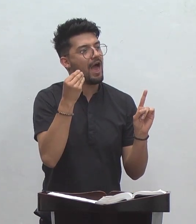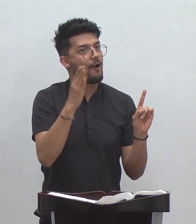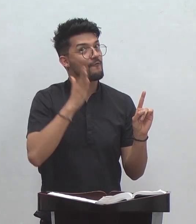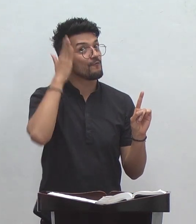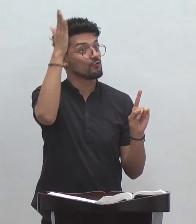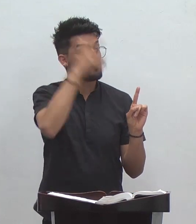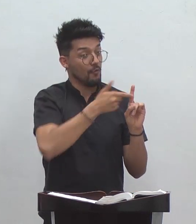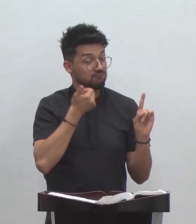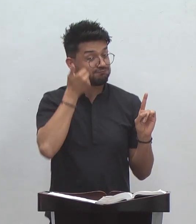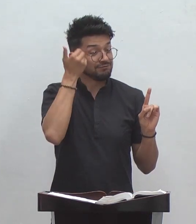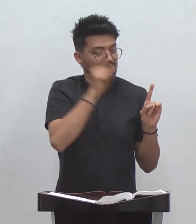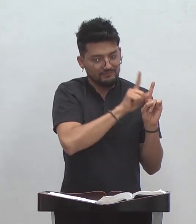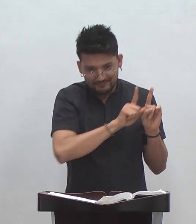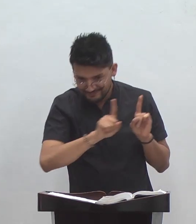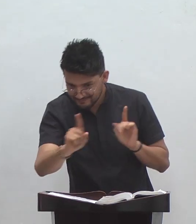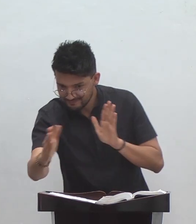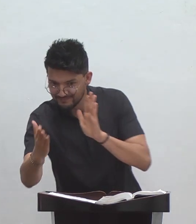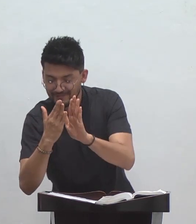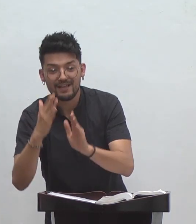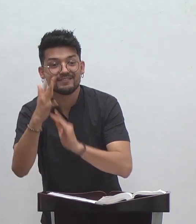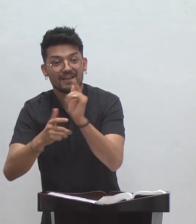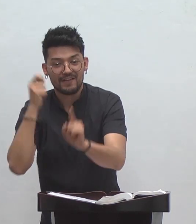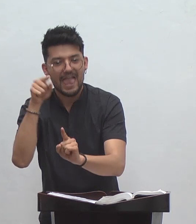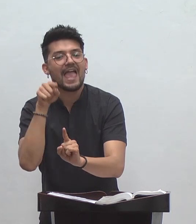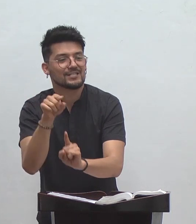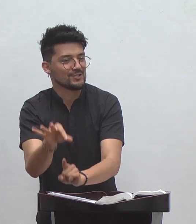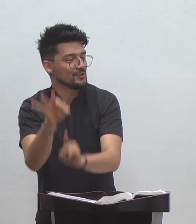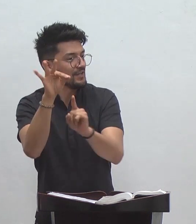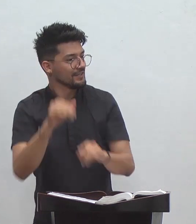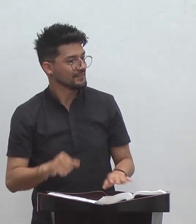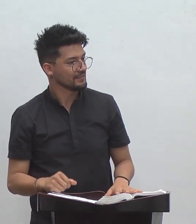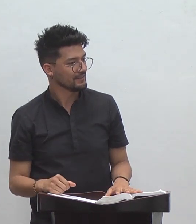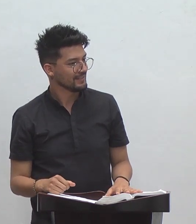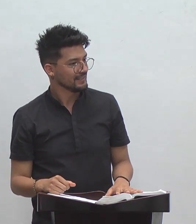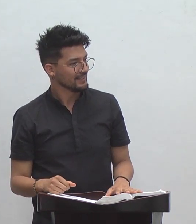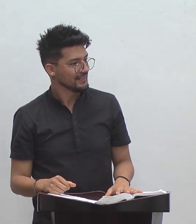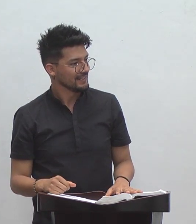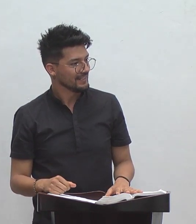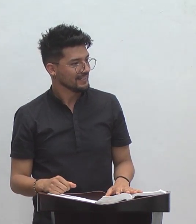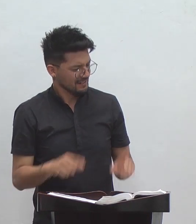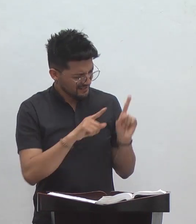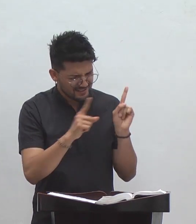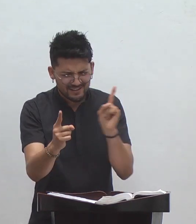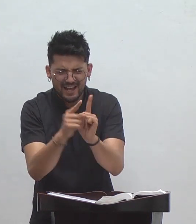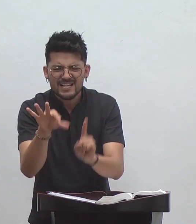al profeta Samuel para llamar a David y ungirle como rey.